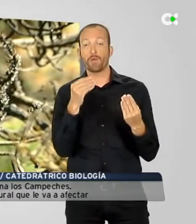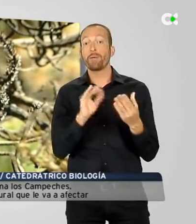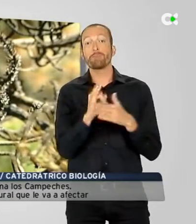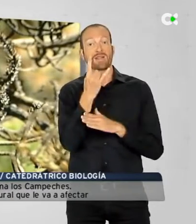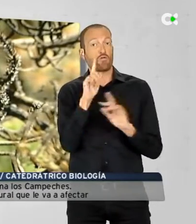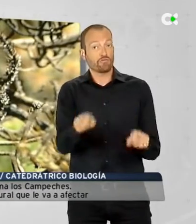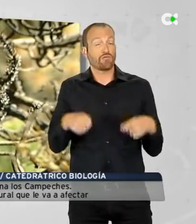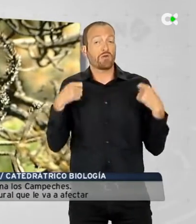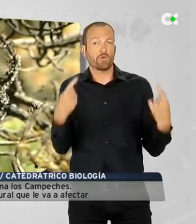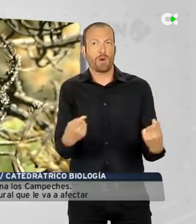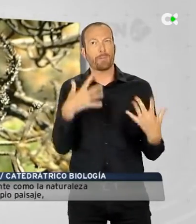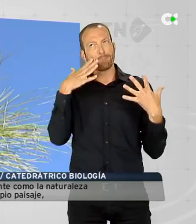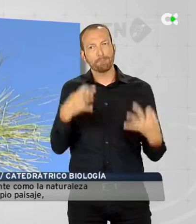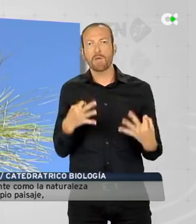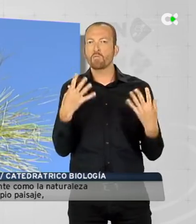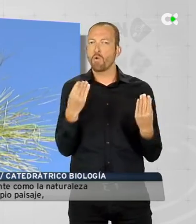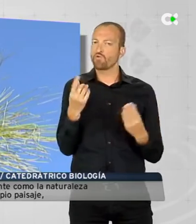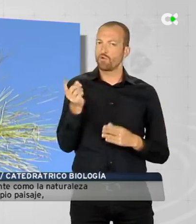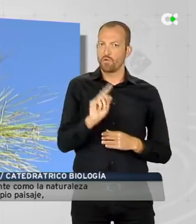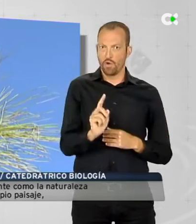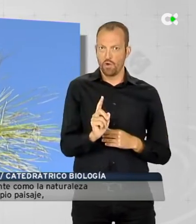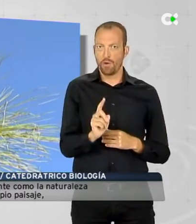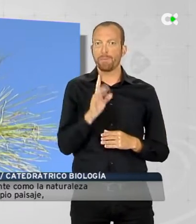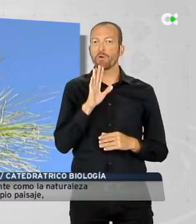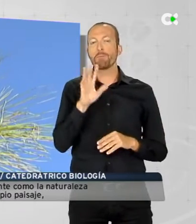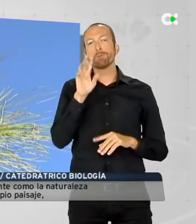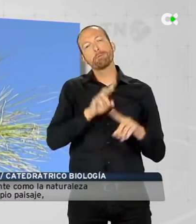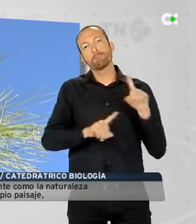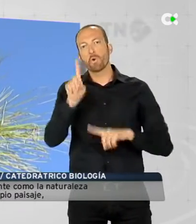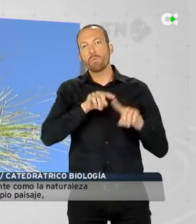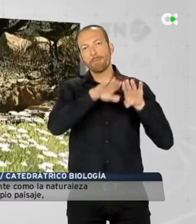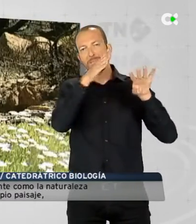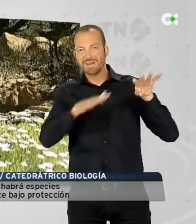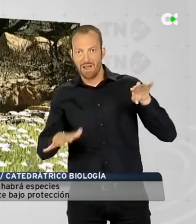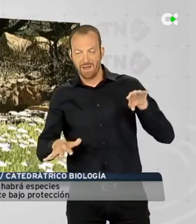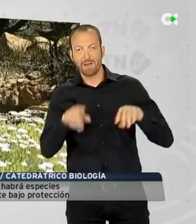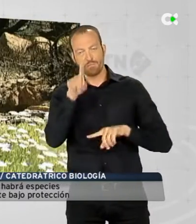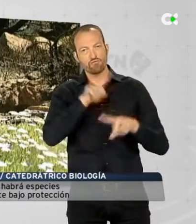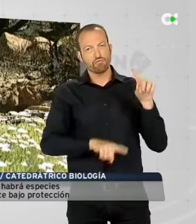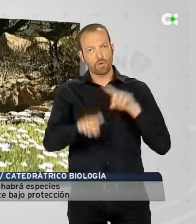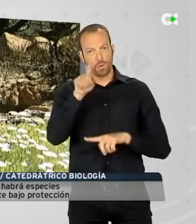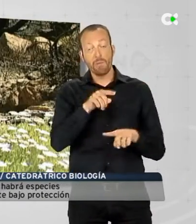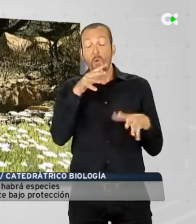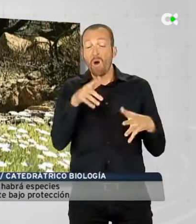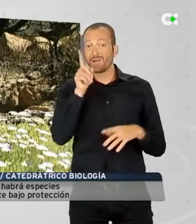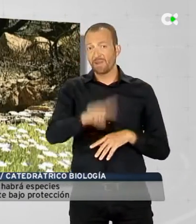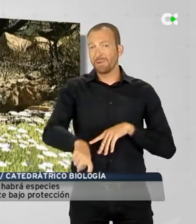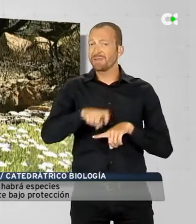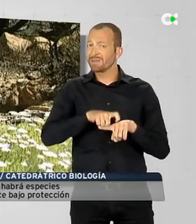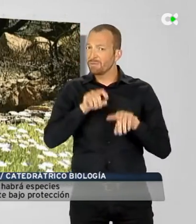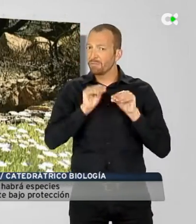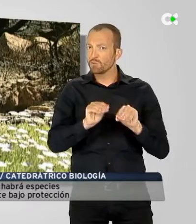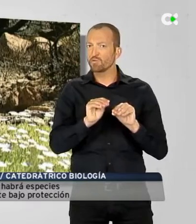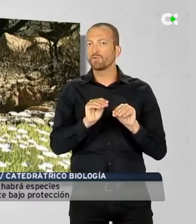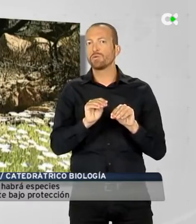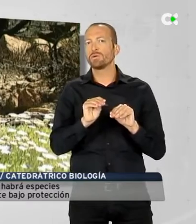le va a afectar no es tan importante como la naturaleza del propio paisaje, aunque ahí habrá especies de